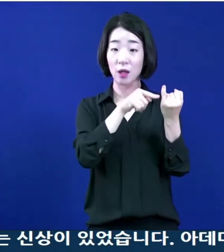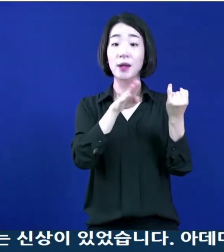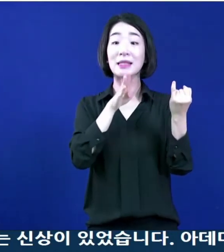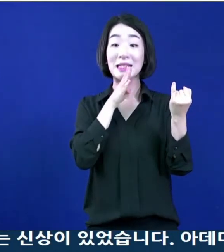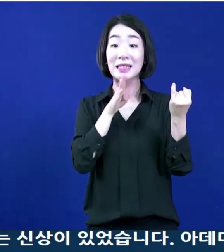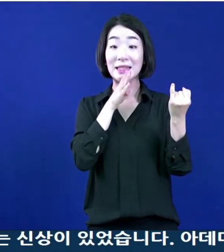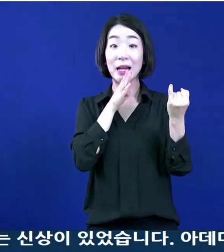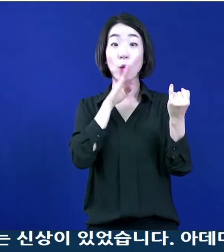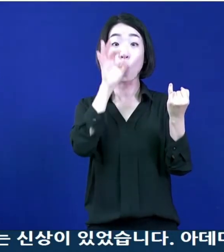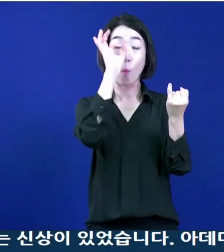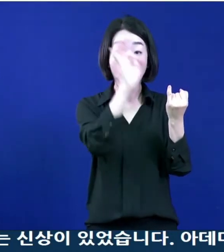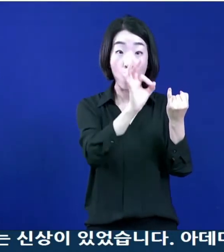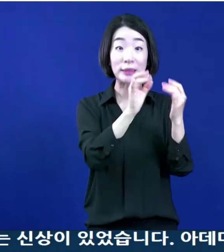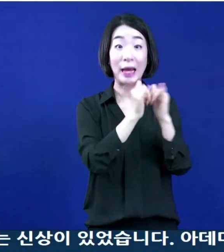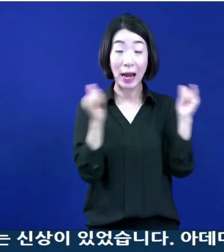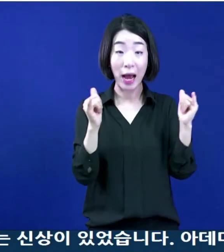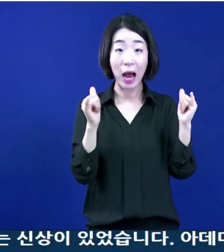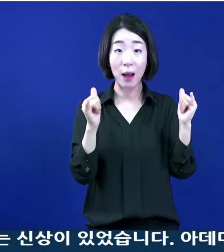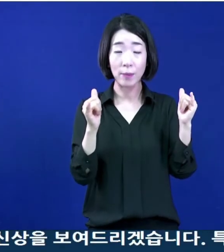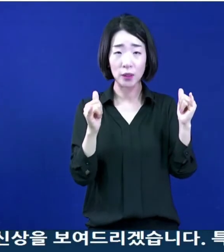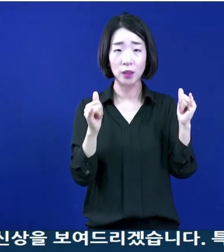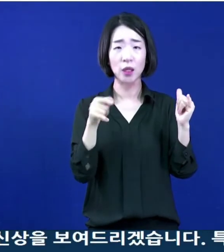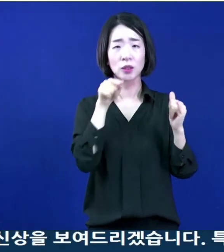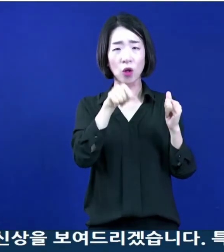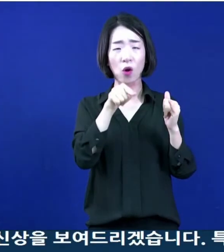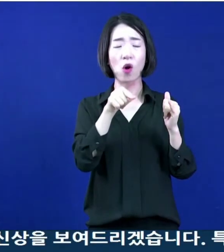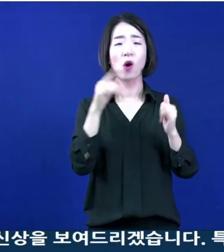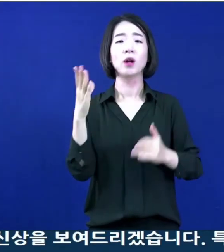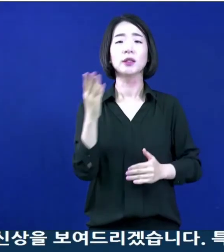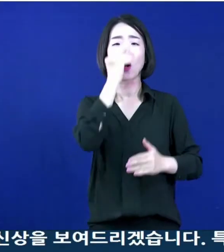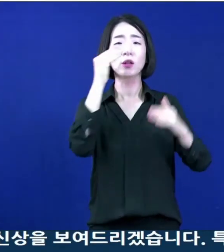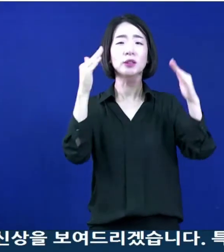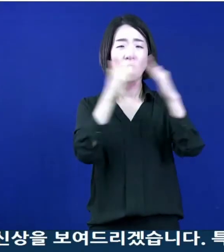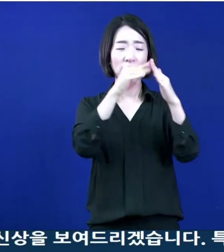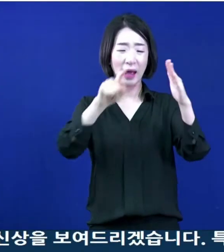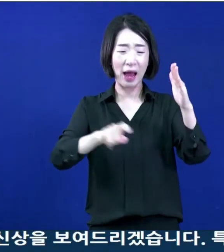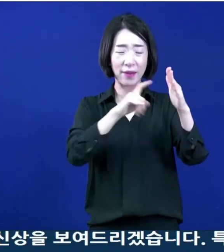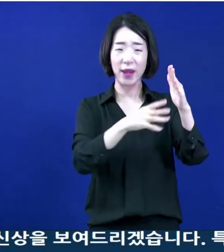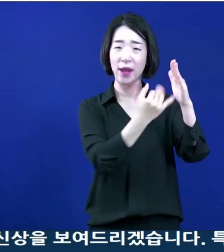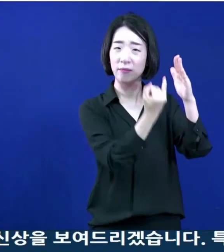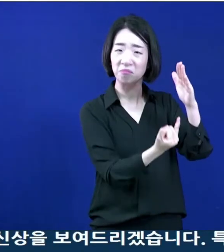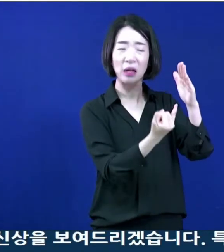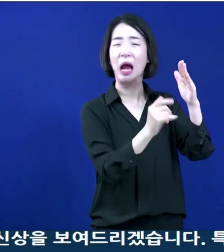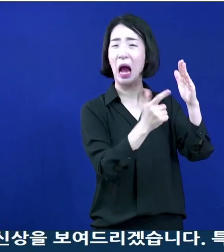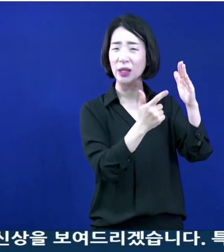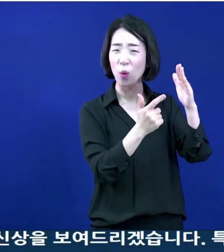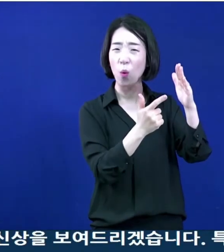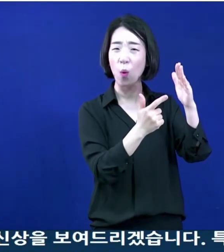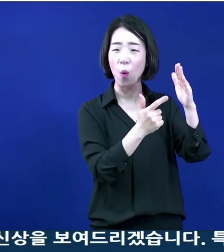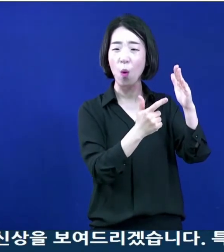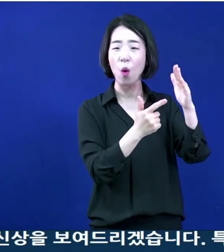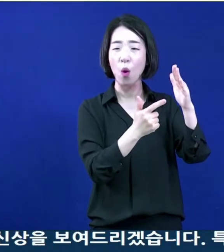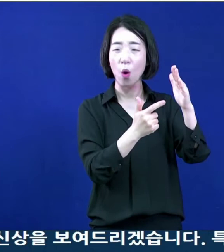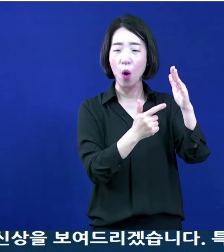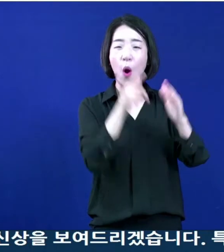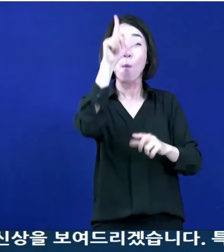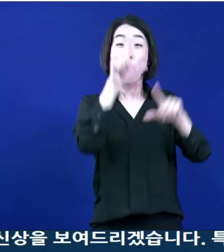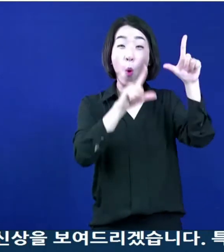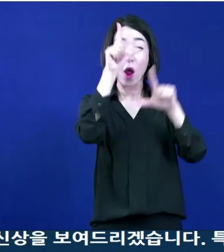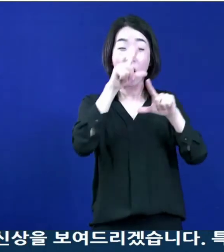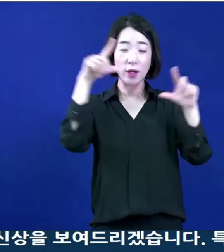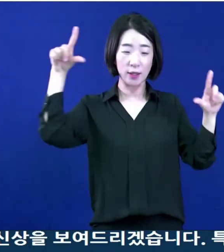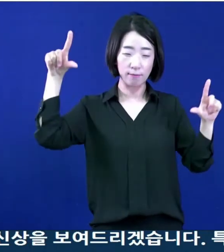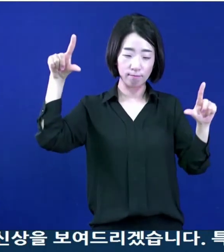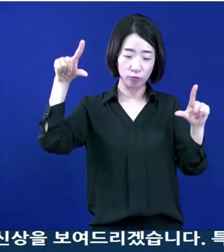지금 보신 분들도 사실 저 성전 안에 있었던 건 아니고요. 그거를 이렇게 모형인데 작게 만든